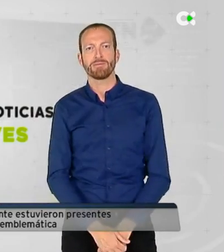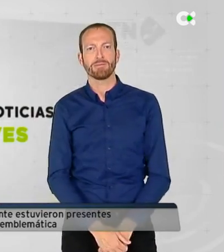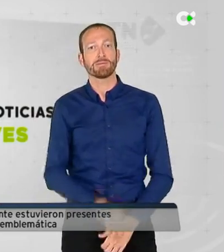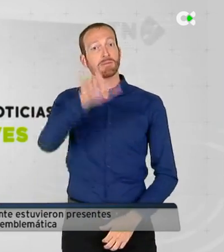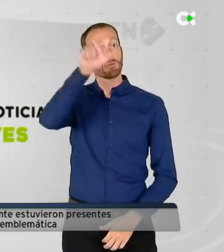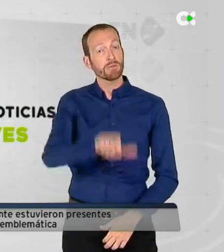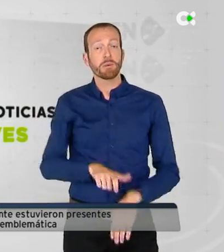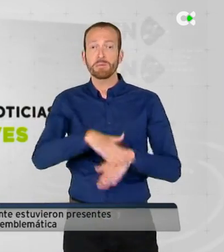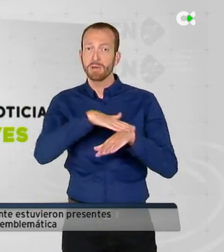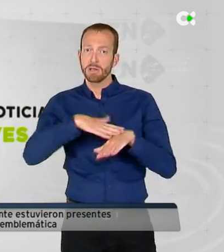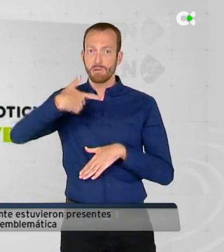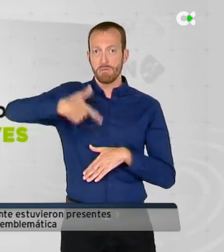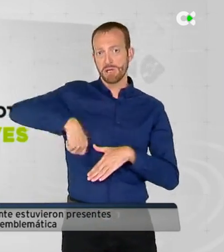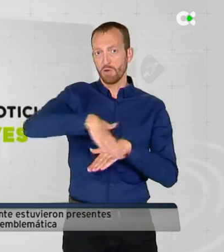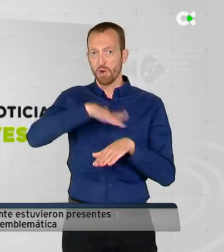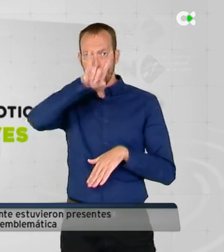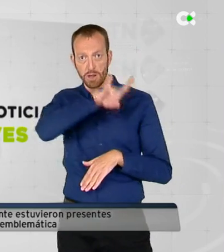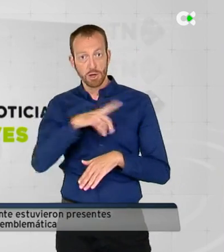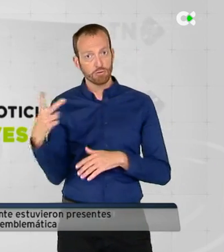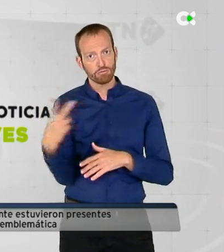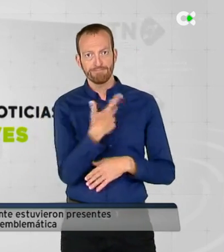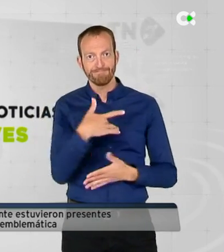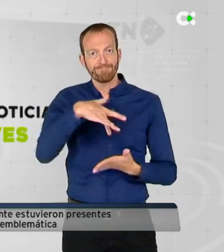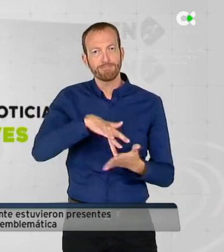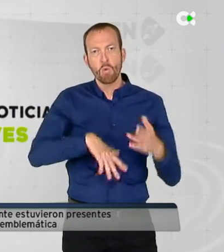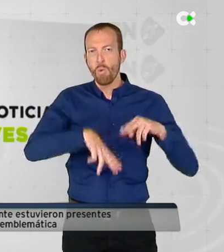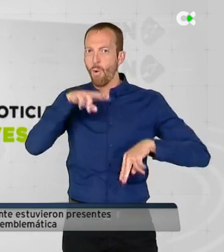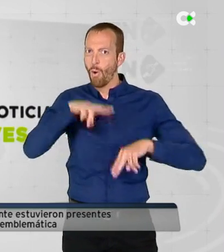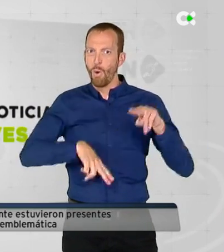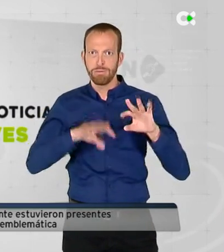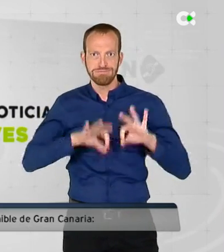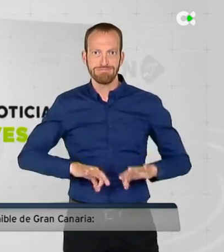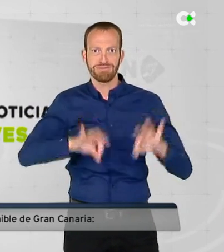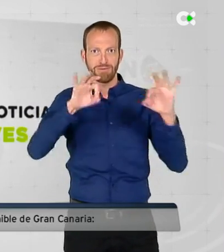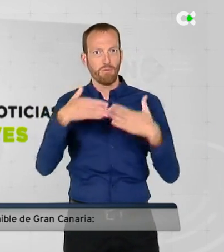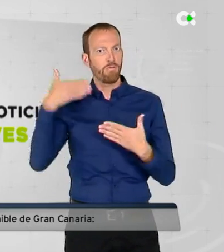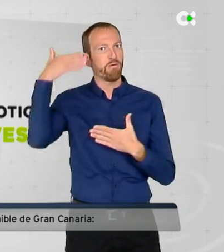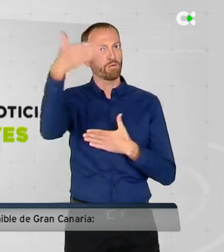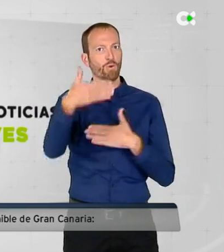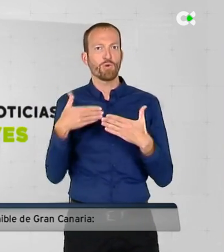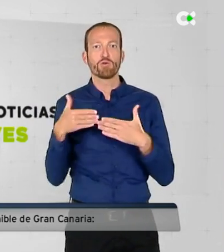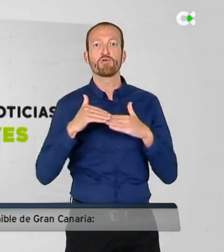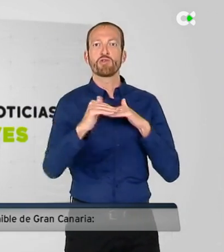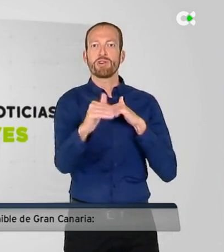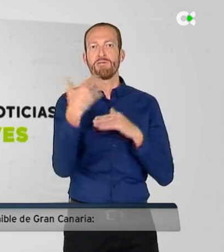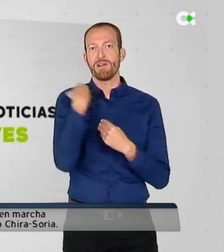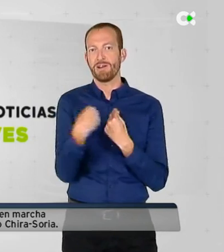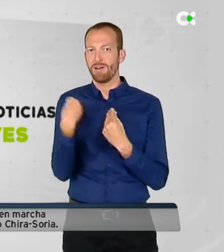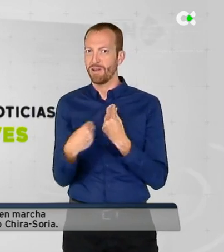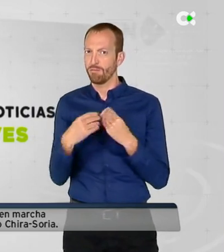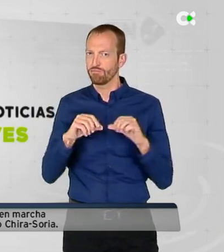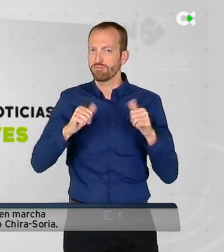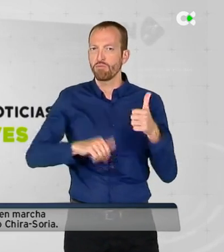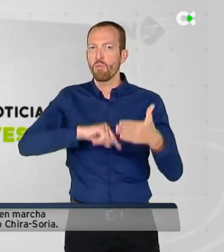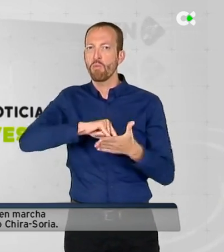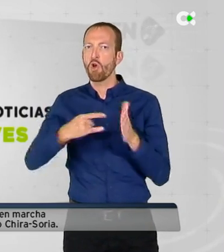La ministra y el presidente estuvieron presentes en una obra emblemática para el futuro sostenible de Gran Canaria, la puesta en